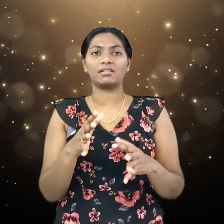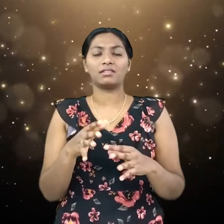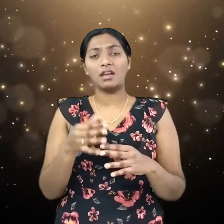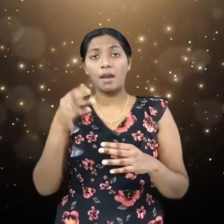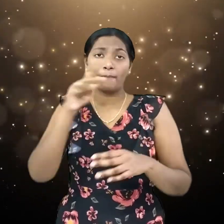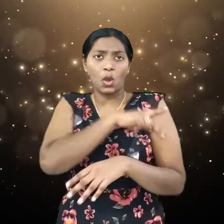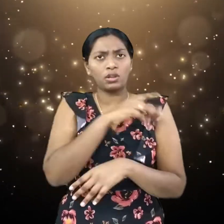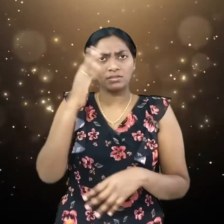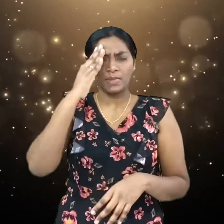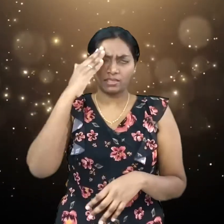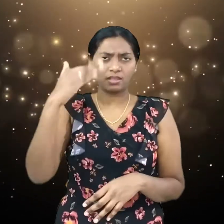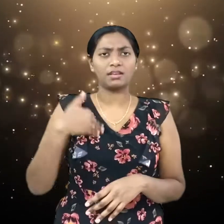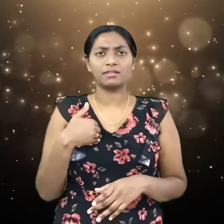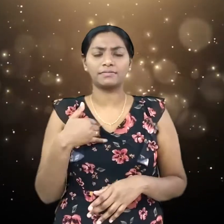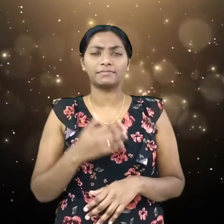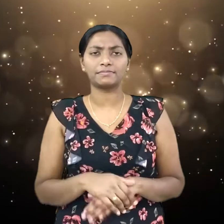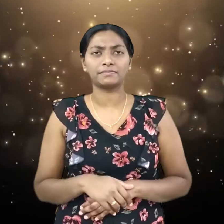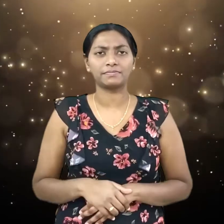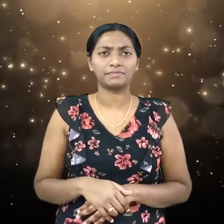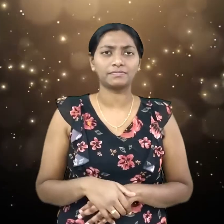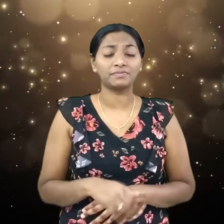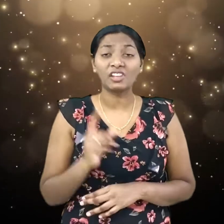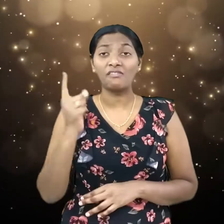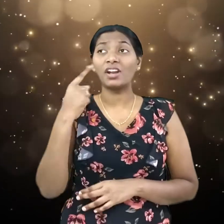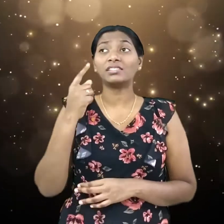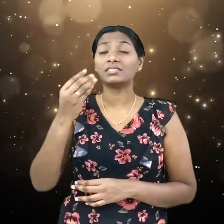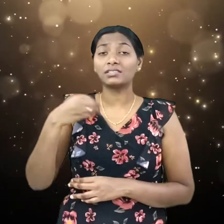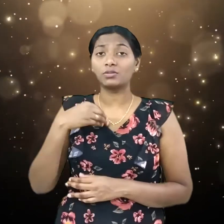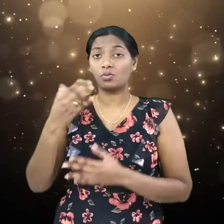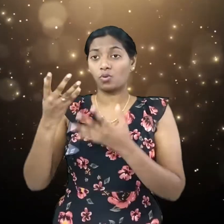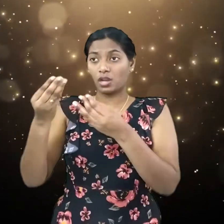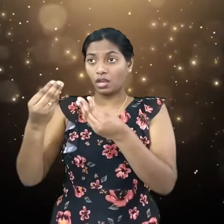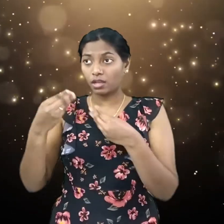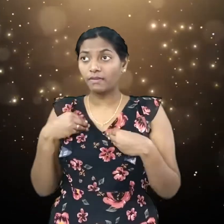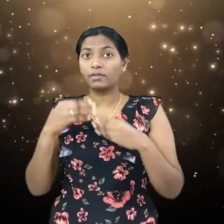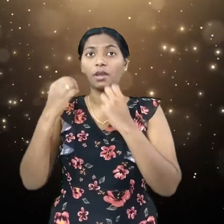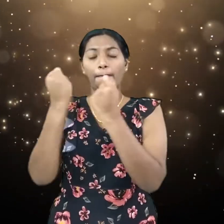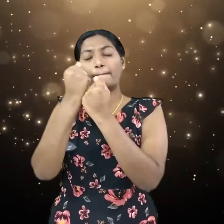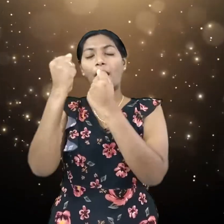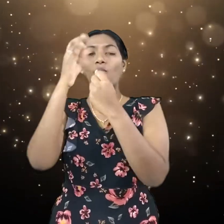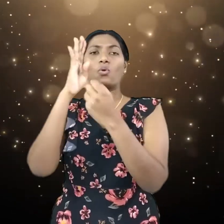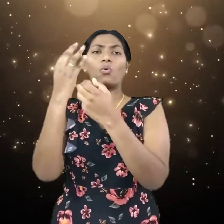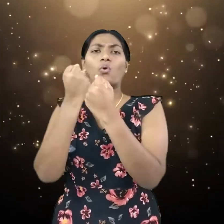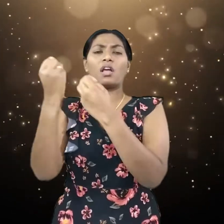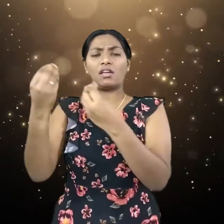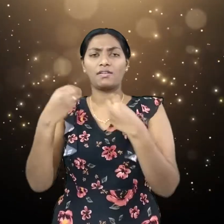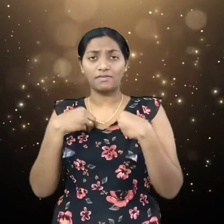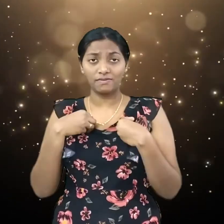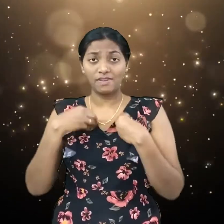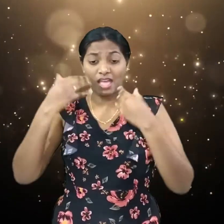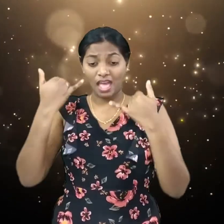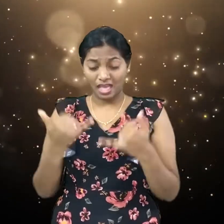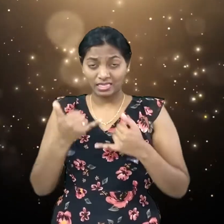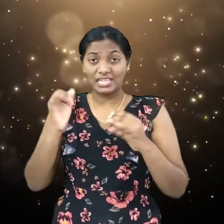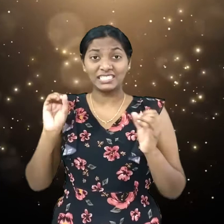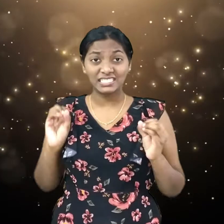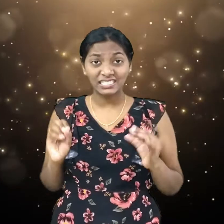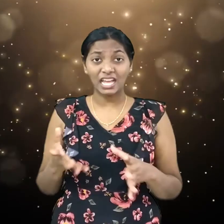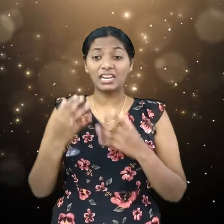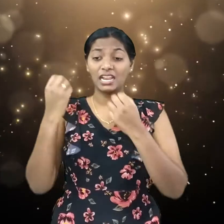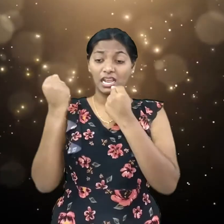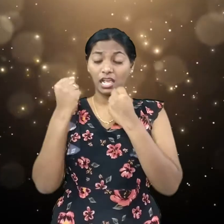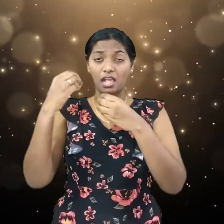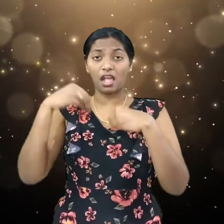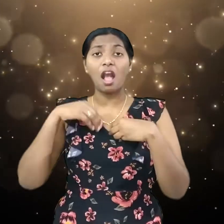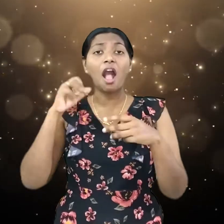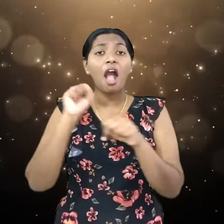उसे ये समझ थी। तो उसने पहले क्या बताया कि उसे क्या दिया गया है? उसे अनुग्रह दिया गया है। नाउ अब वो बताने की कोशिश कर रहा है